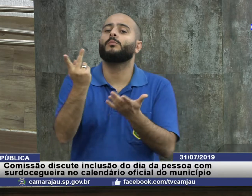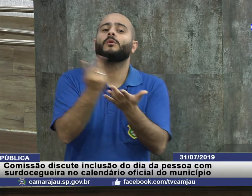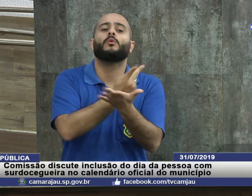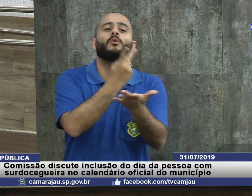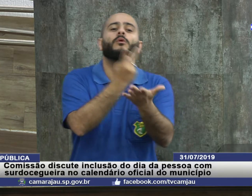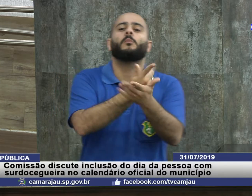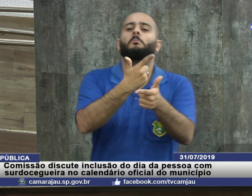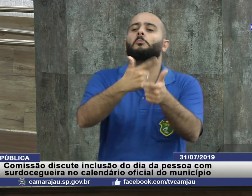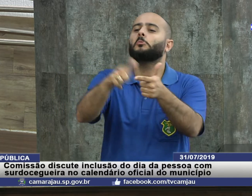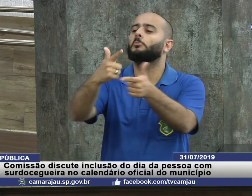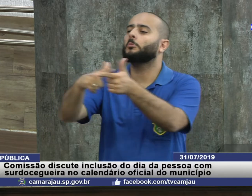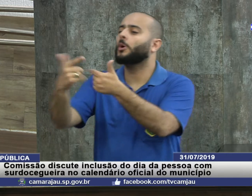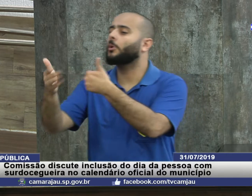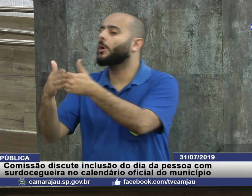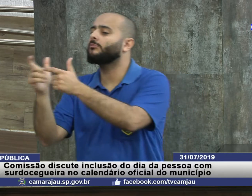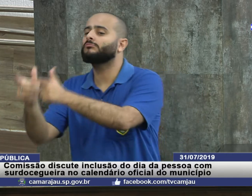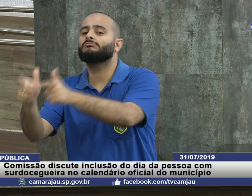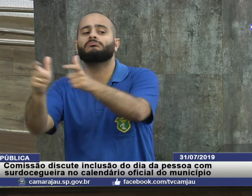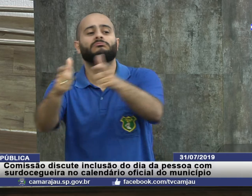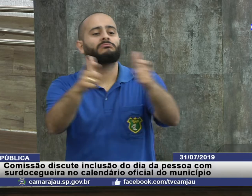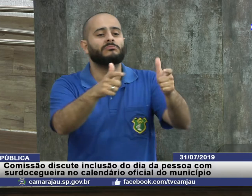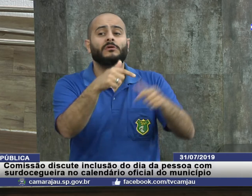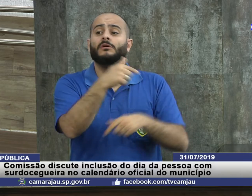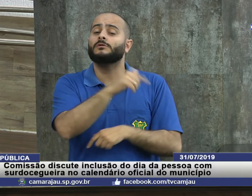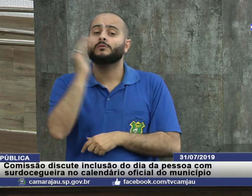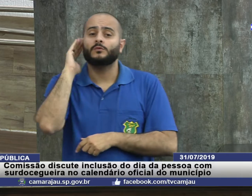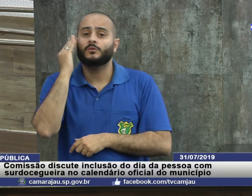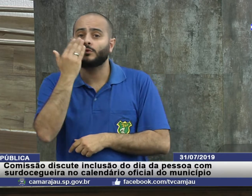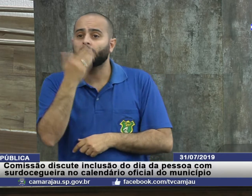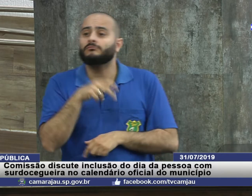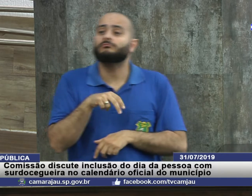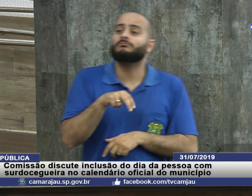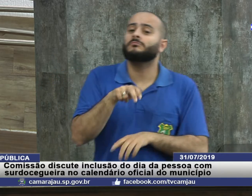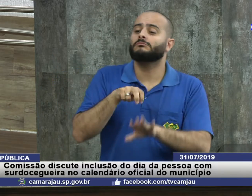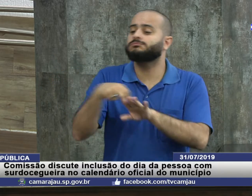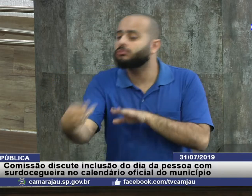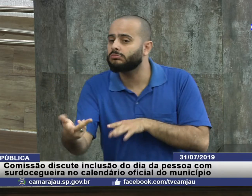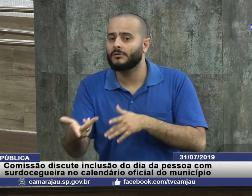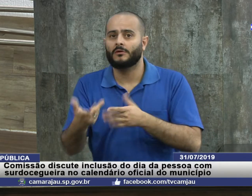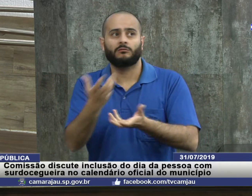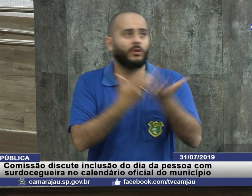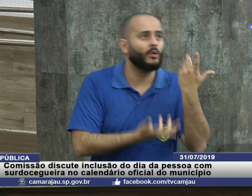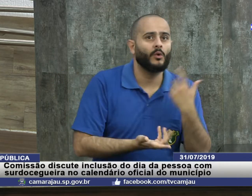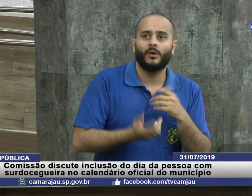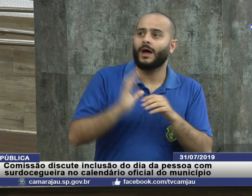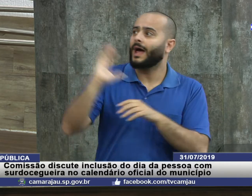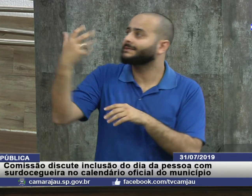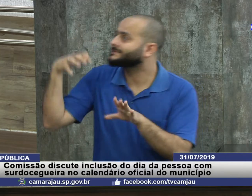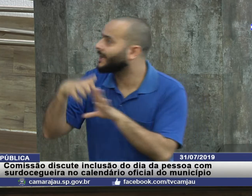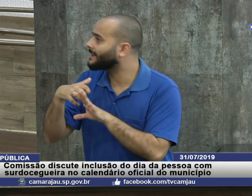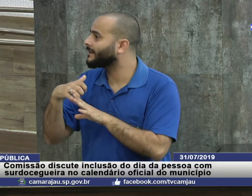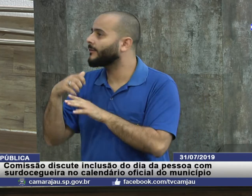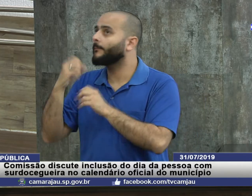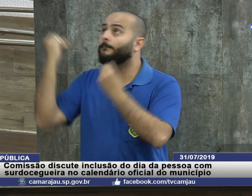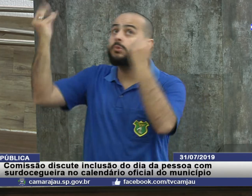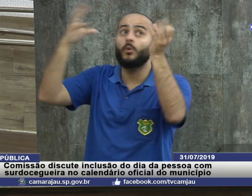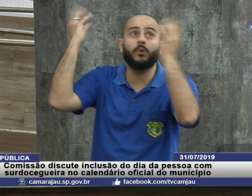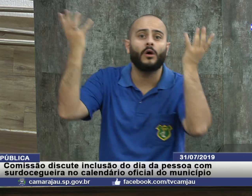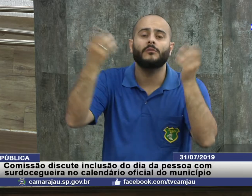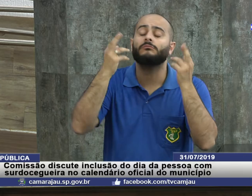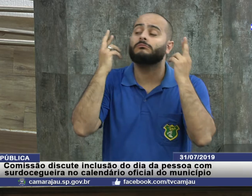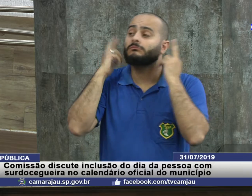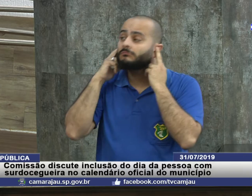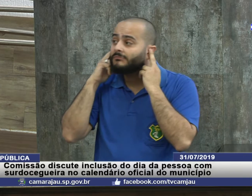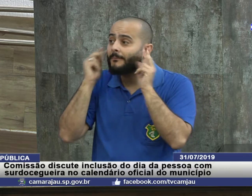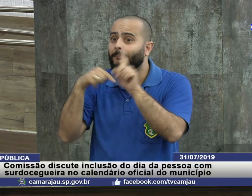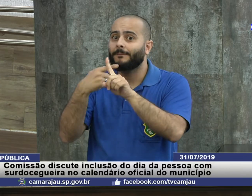com surdo-cegueira ela pode estar relacionada, muitas vezes, a questões simples, como mobilidade, né? A pessoa,